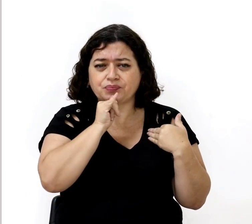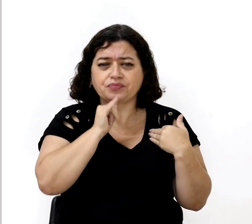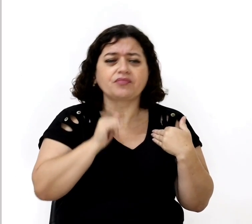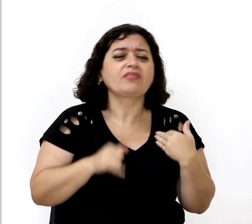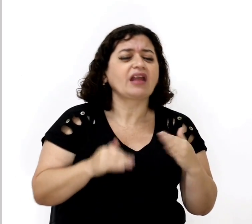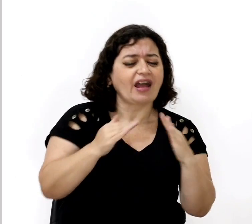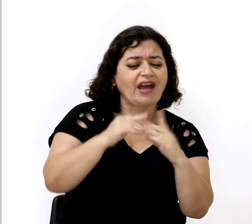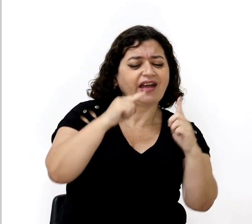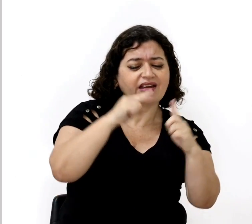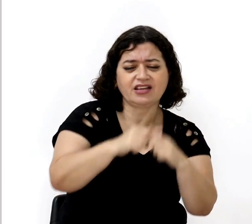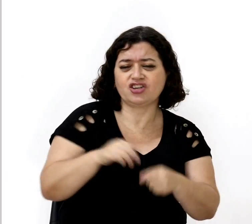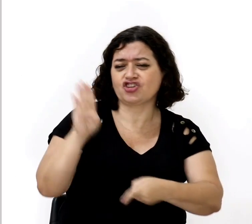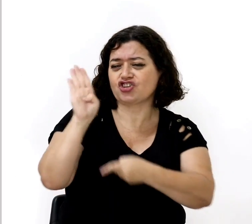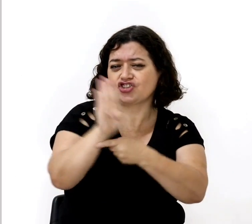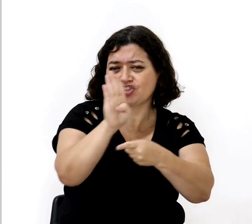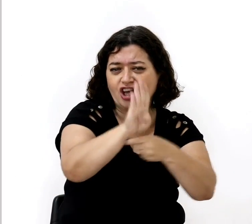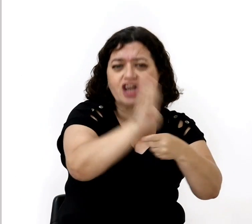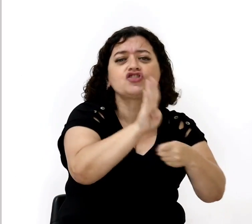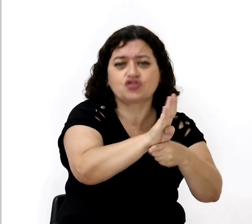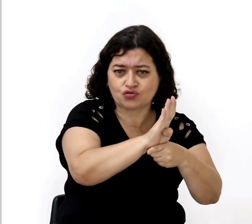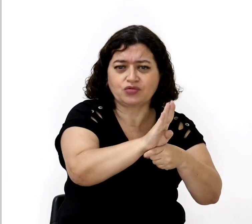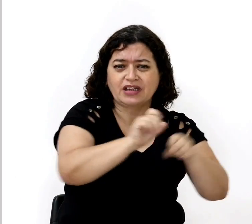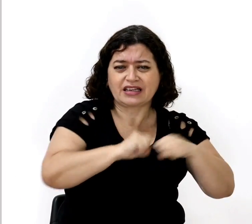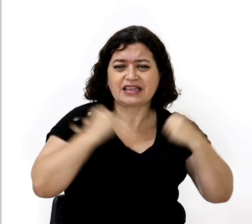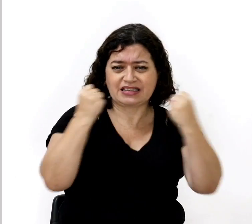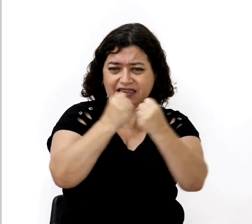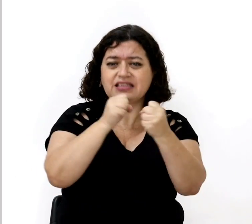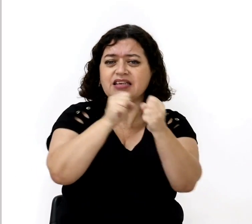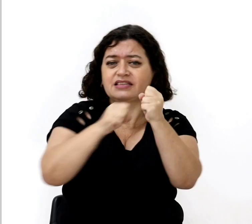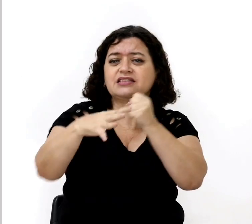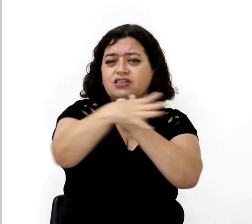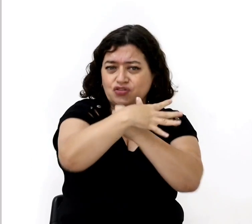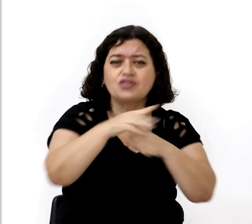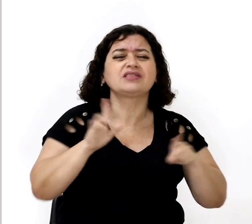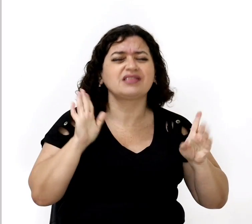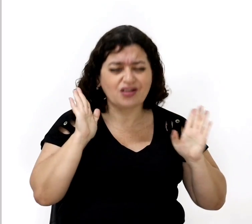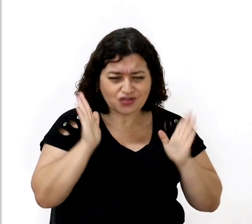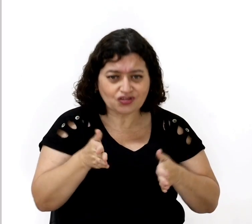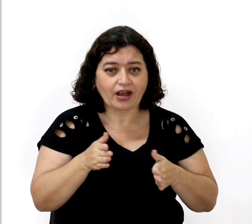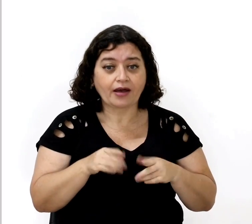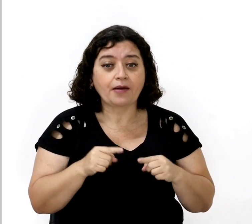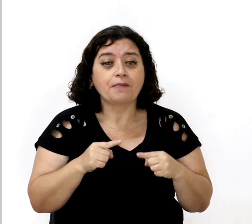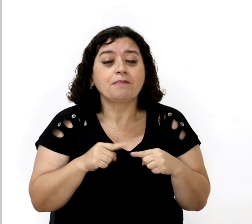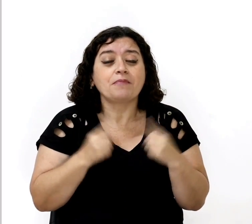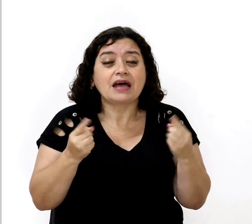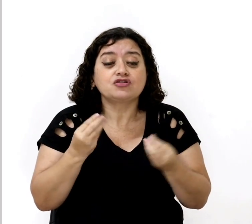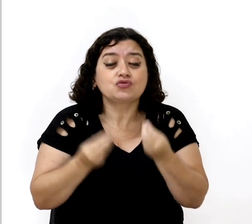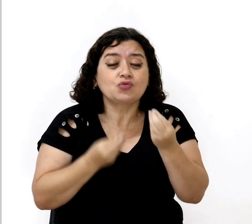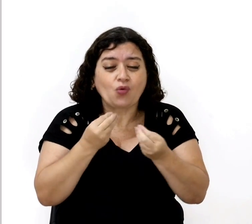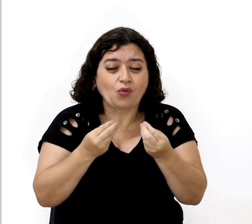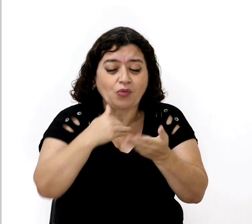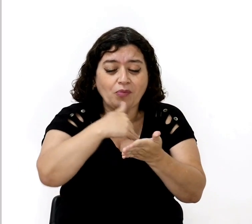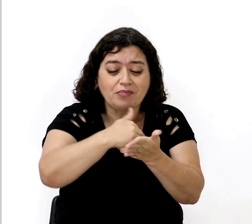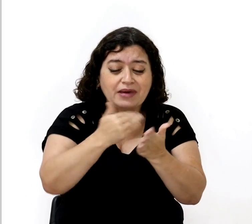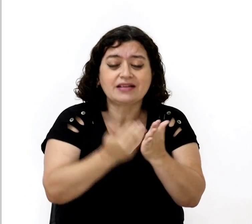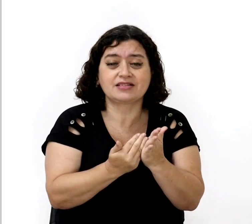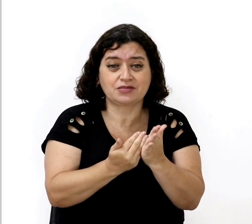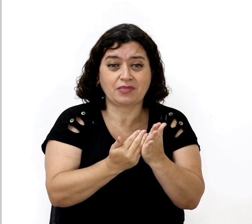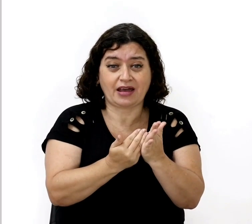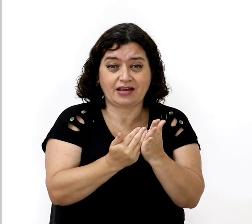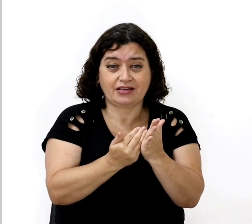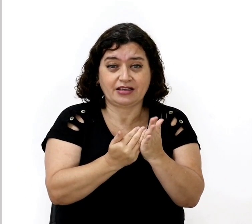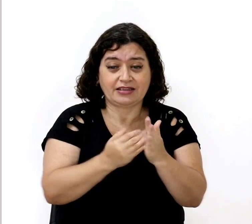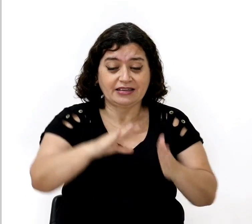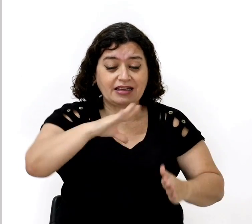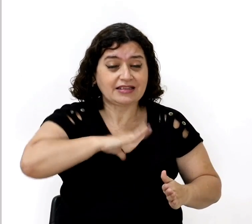assistência social, mas como que nós podemos ter uma participação na cidade através do